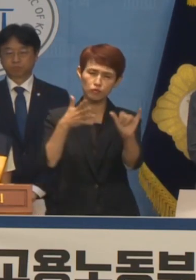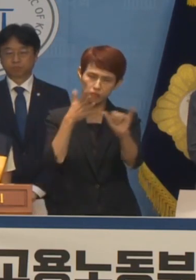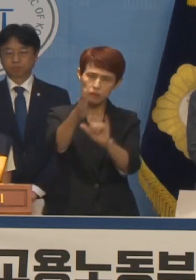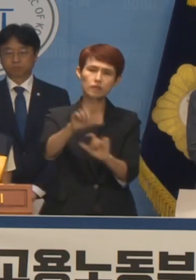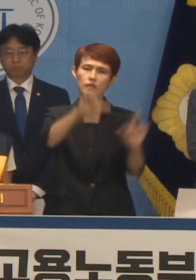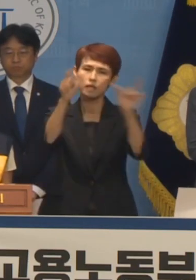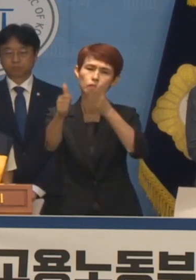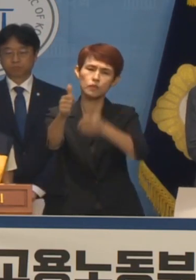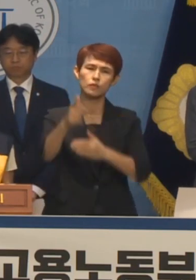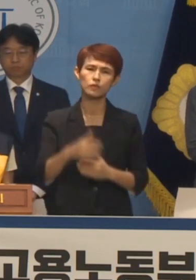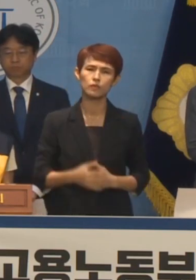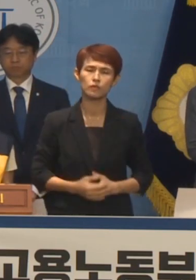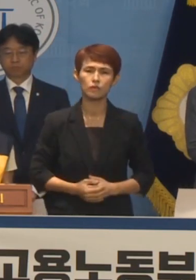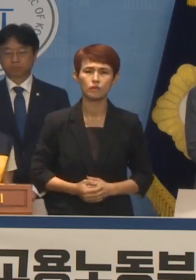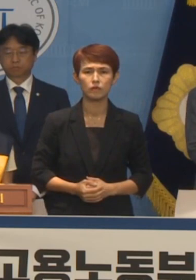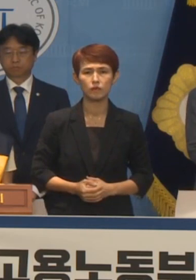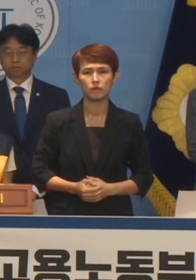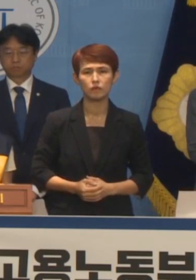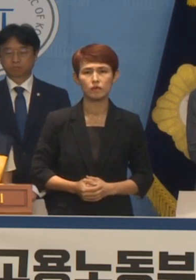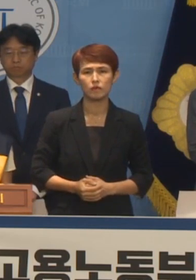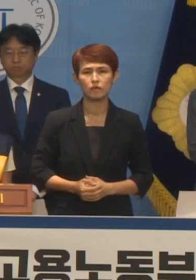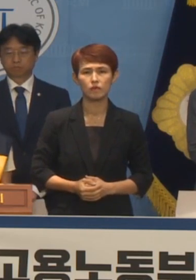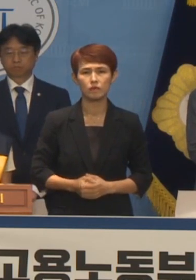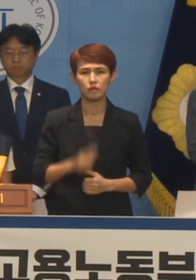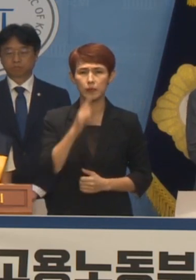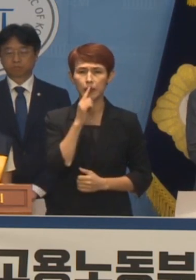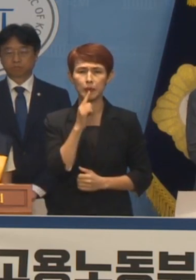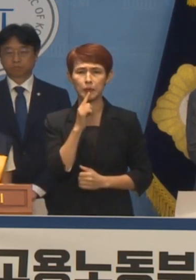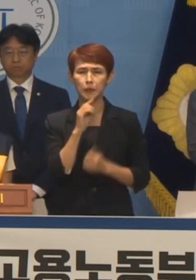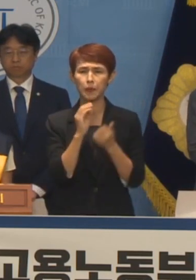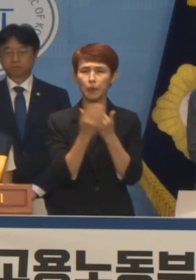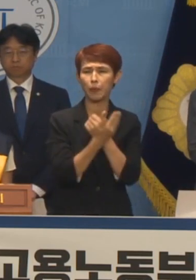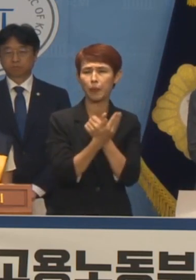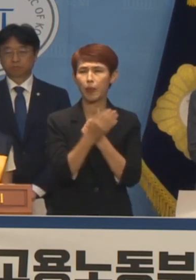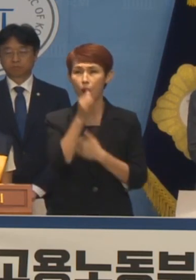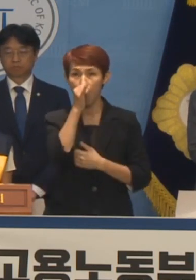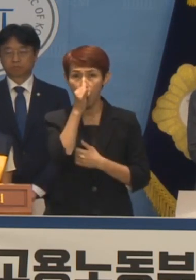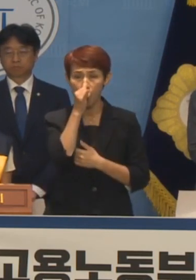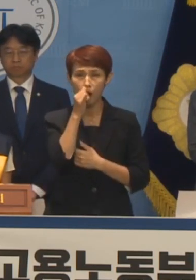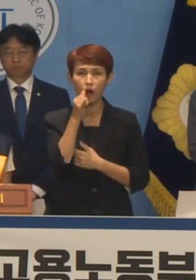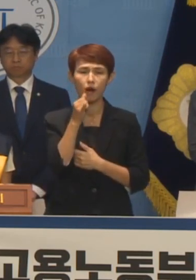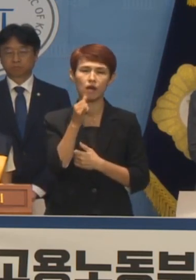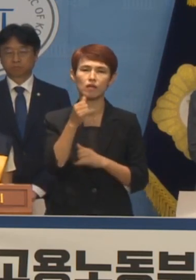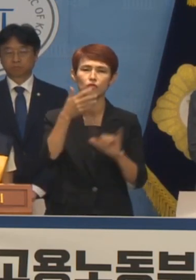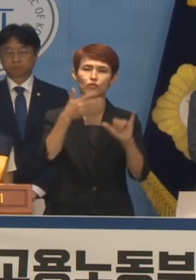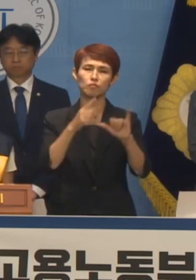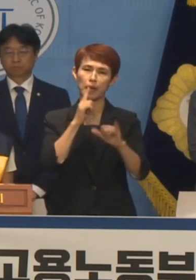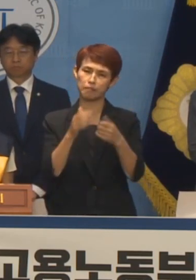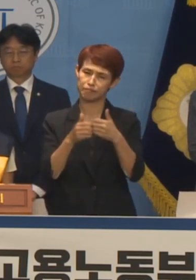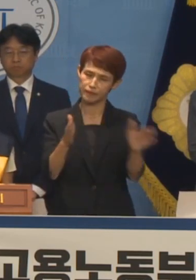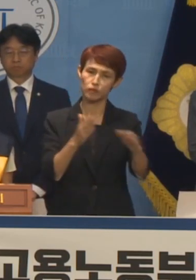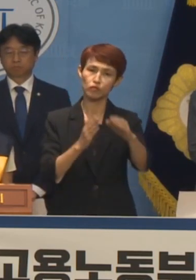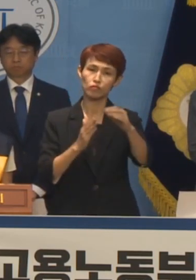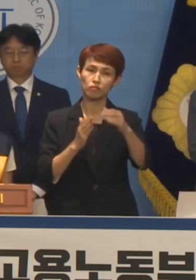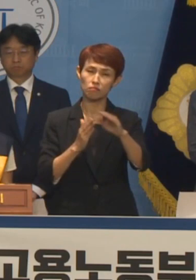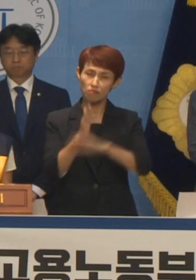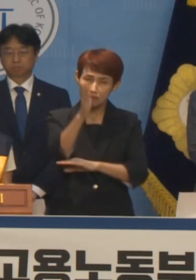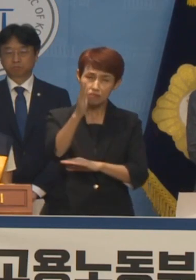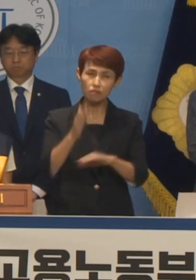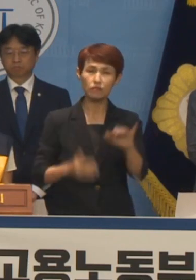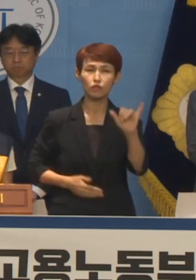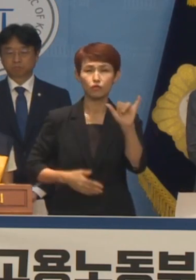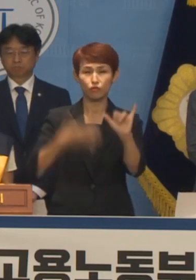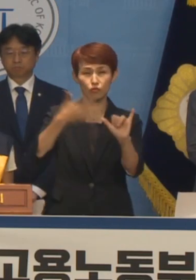사십시오. 어떤 껍데기로 포장을 한다 한들 막말 극우 유튜버라는 본질이 가려지지는 않을